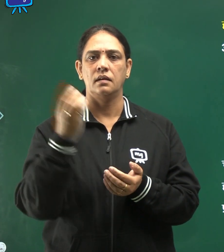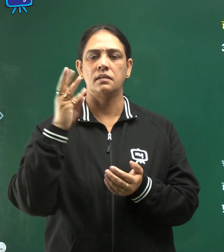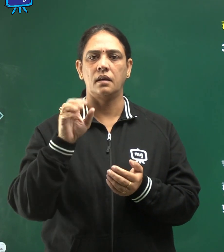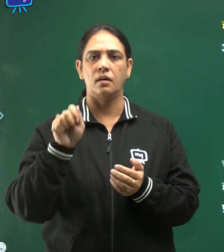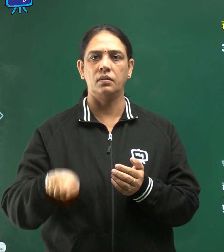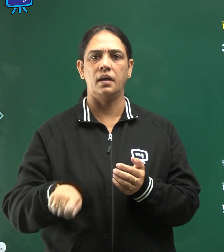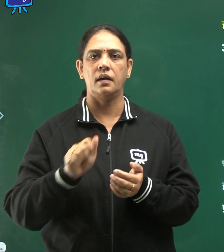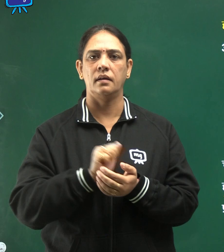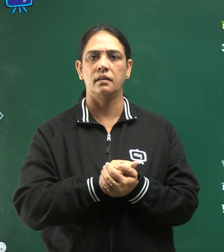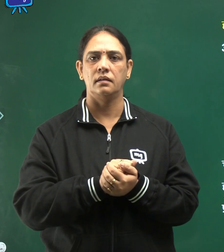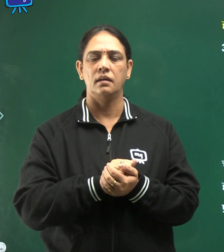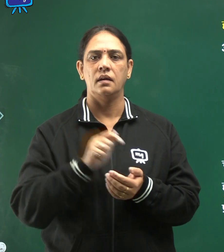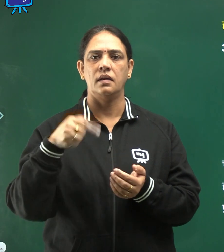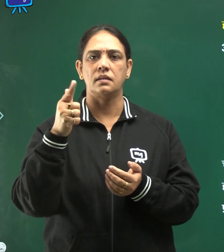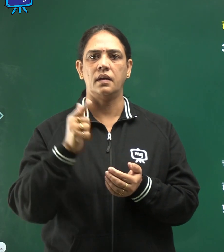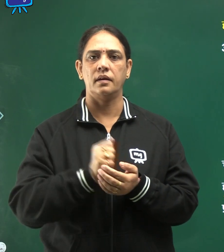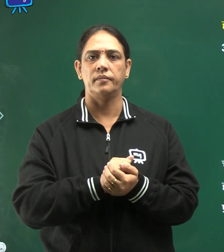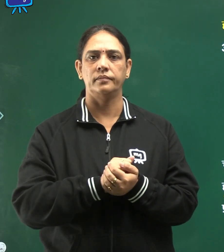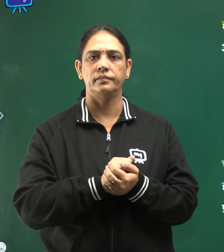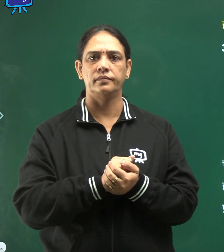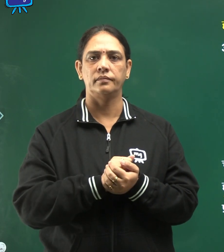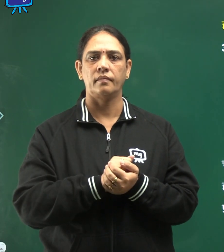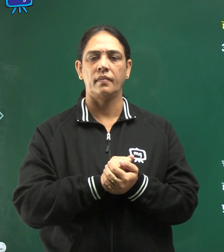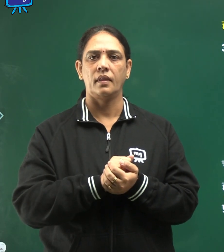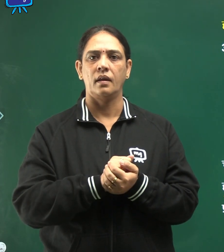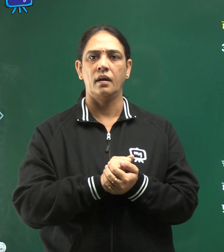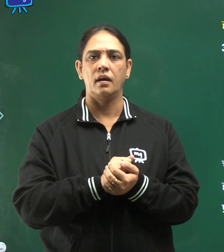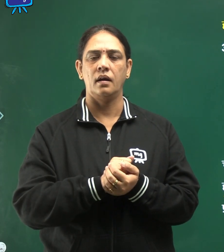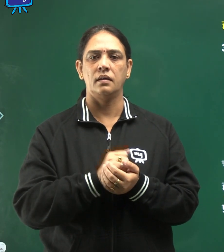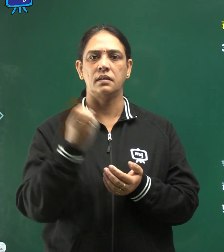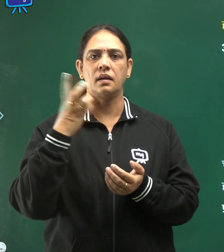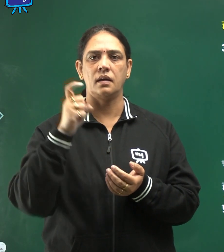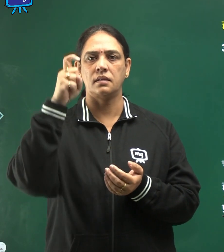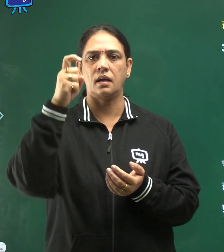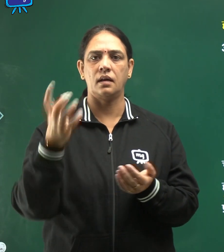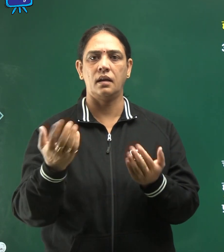होते हैं, इसलिए अंक 7 आने की